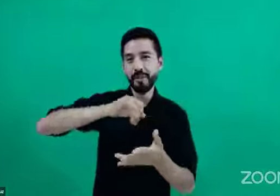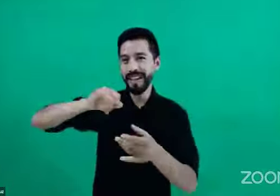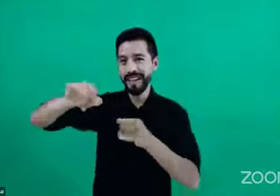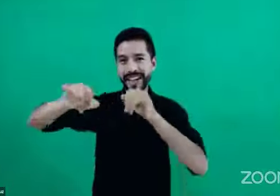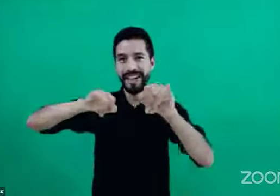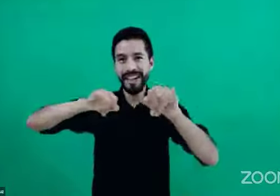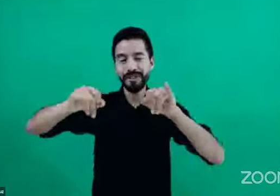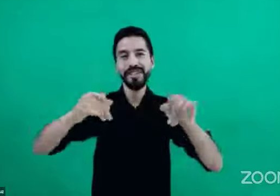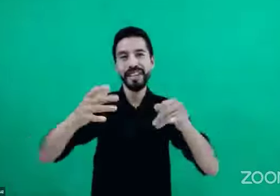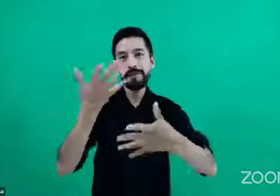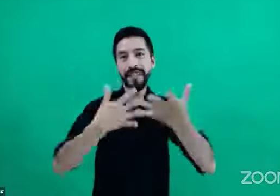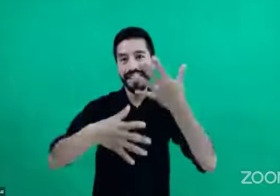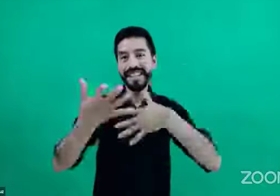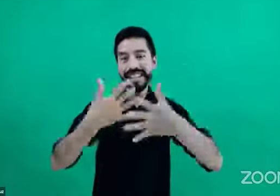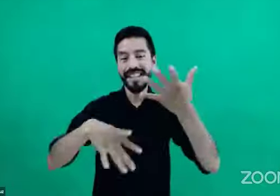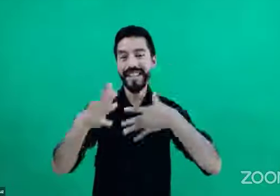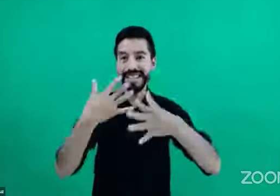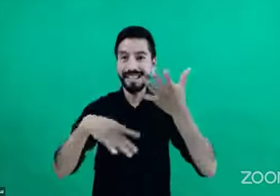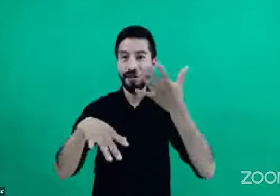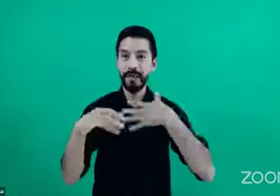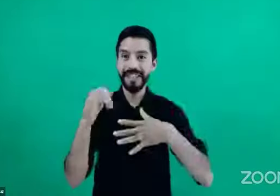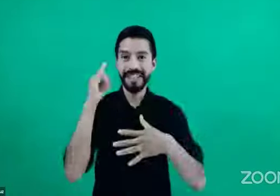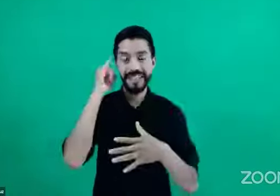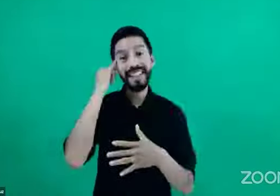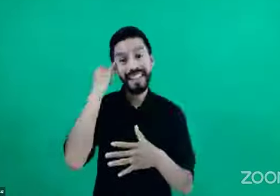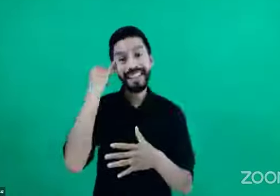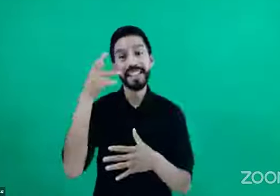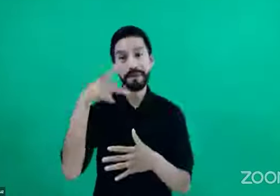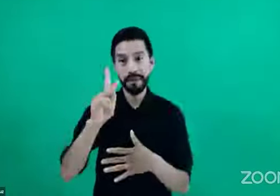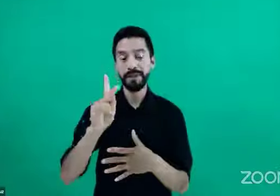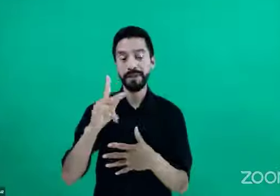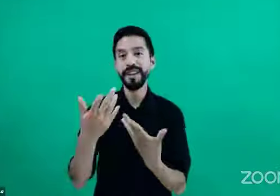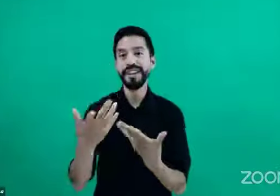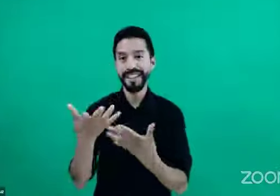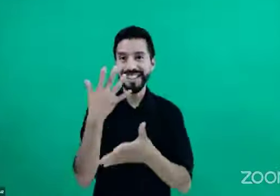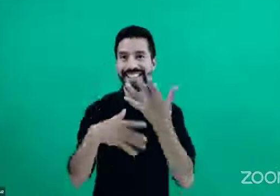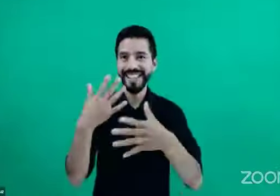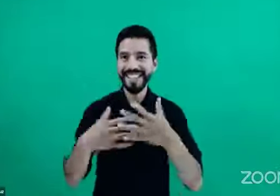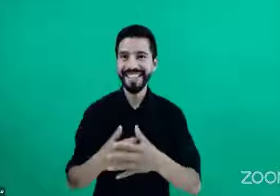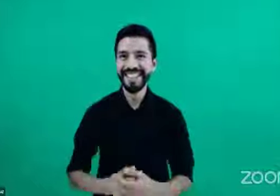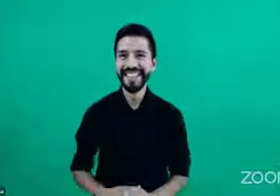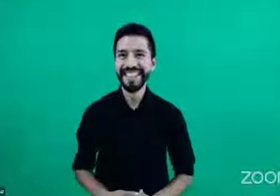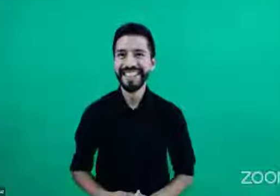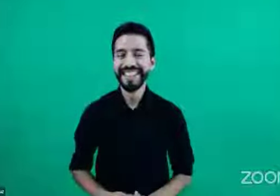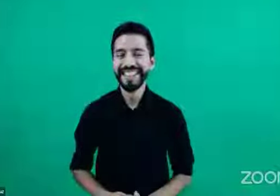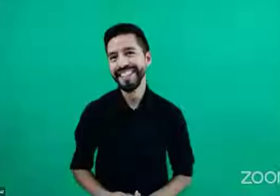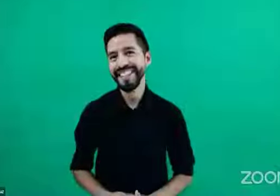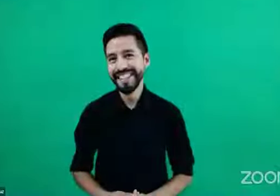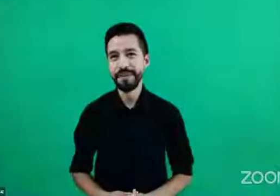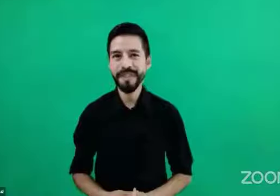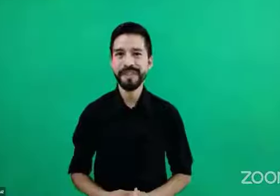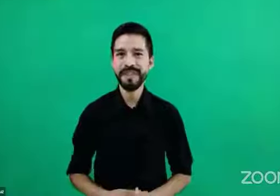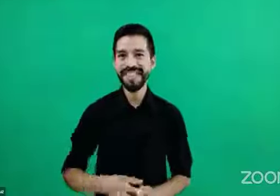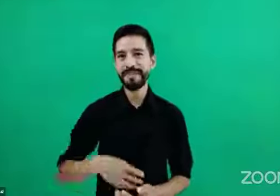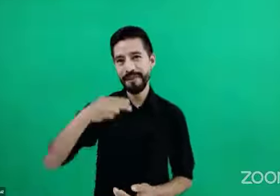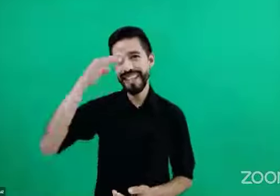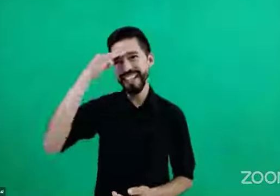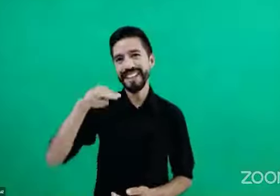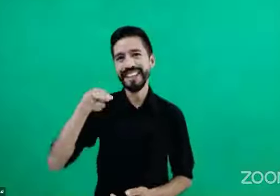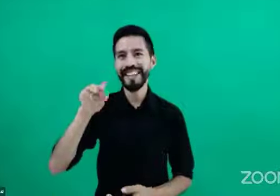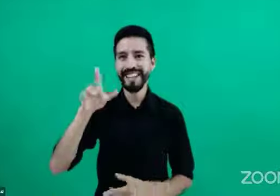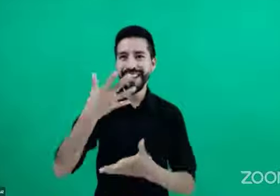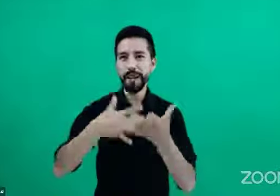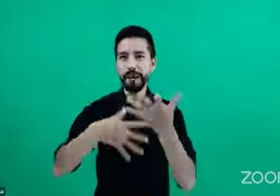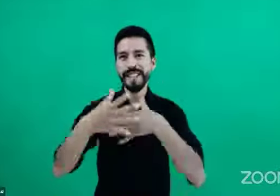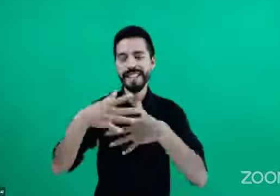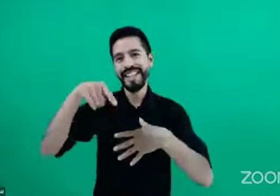espacios igual lejanos existan las lenguas indígenas, pero de señas. Y así por eso es